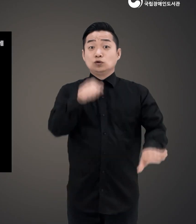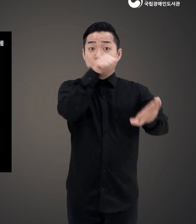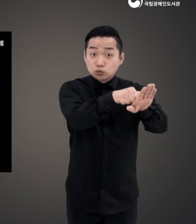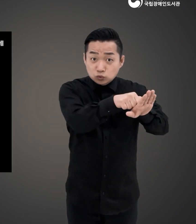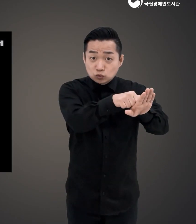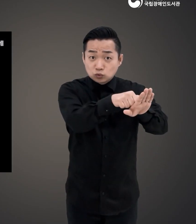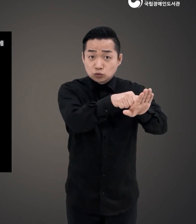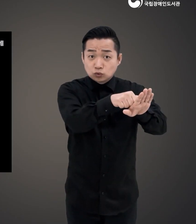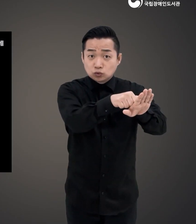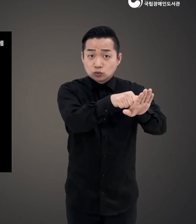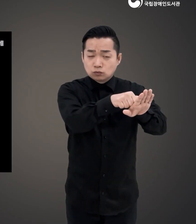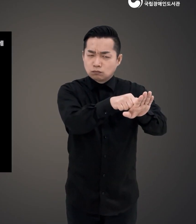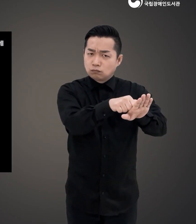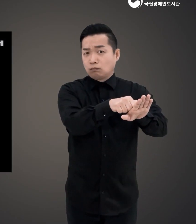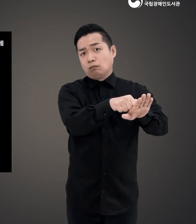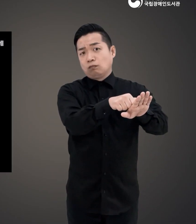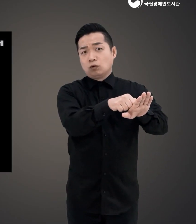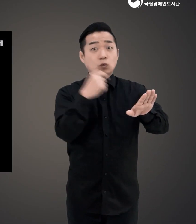쿵!